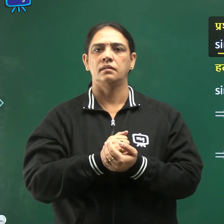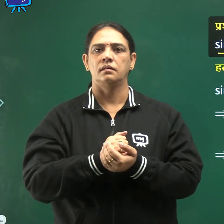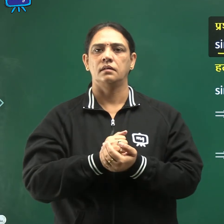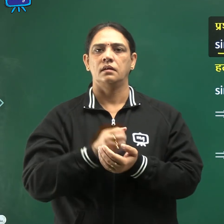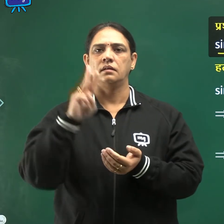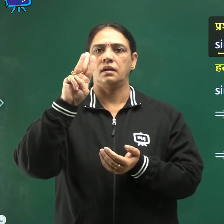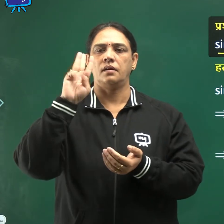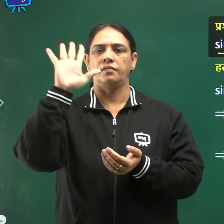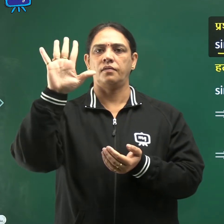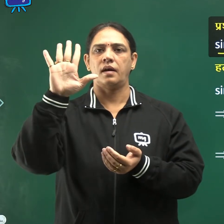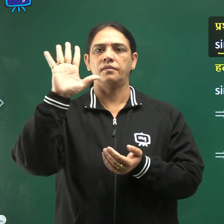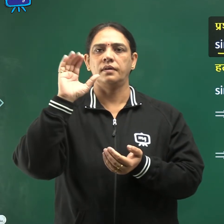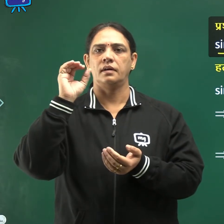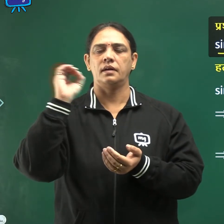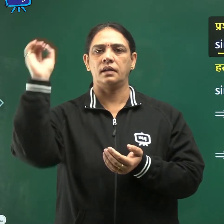35 डिग्री